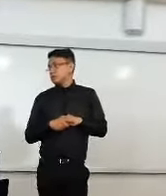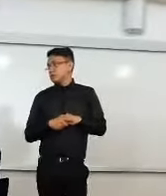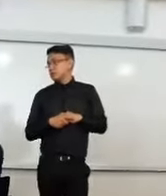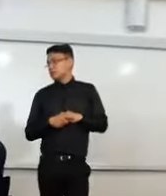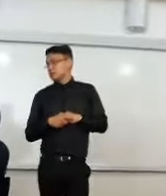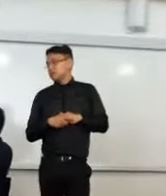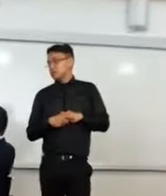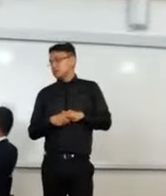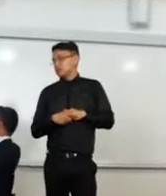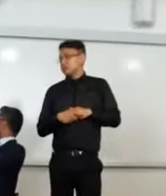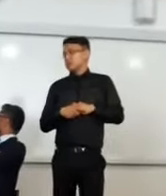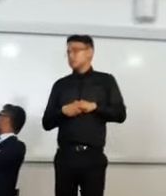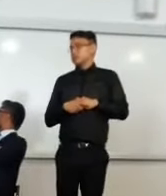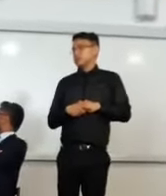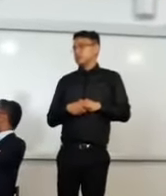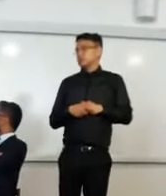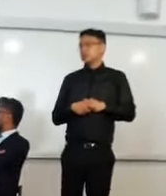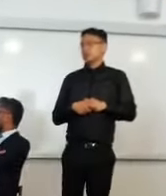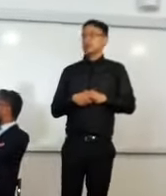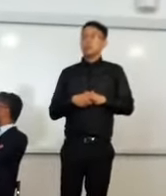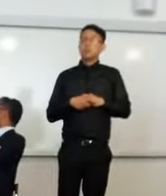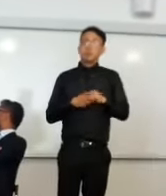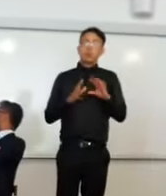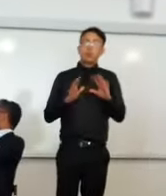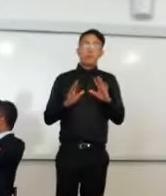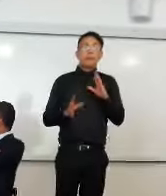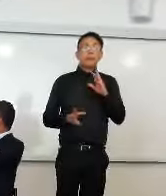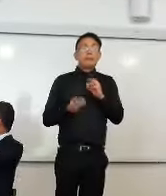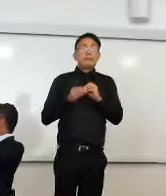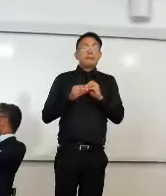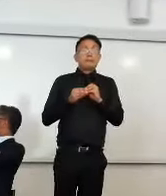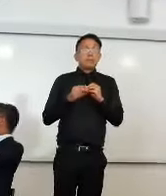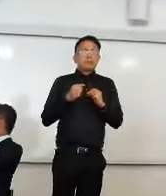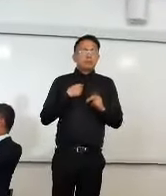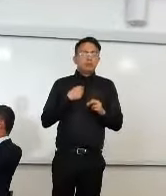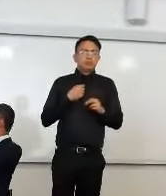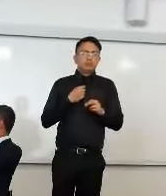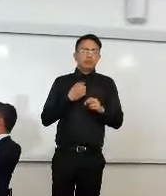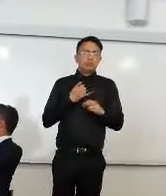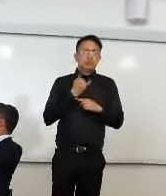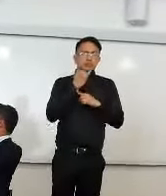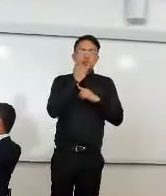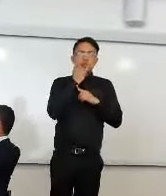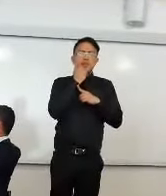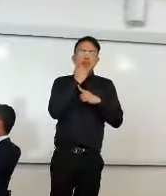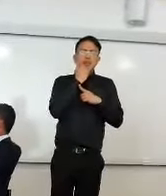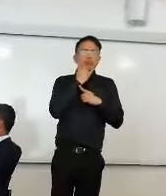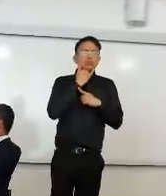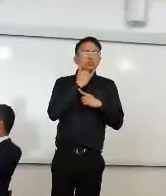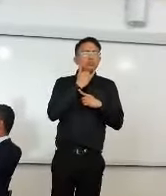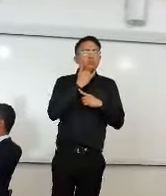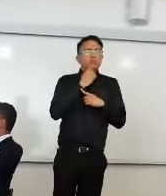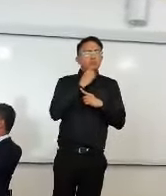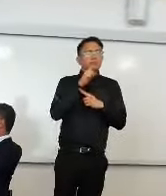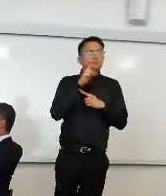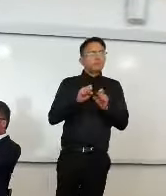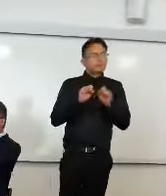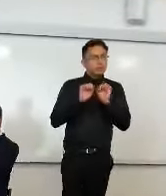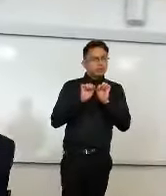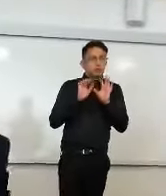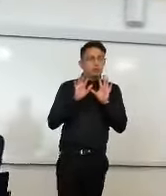Pues básicamente uno dice, bueno, y entonces este, ¿qué es lo que pasa ahí? Y debo ser muy claros, este